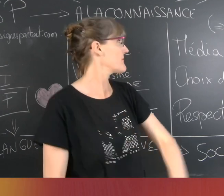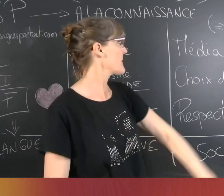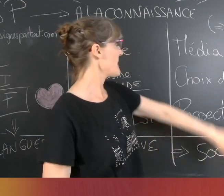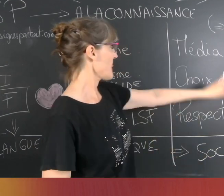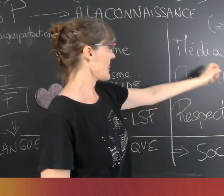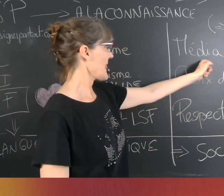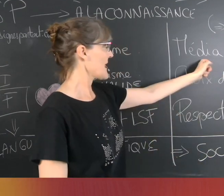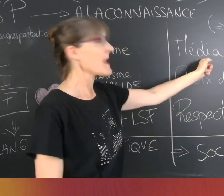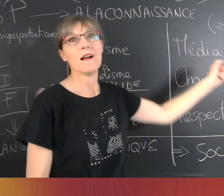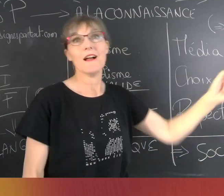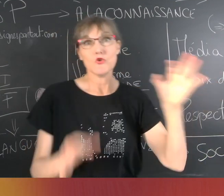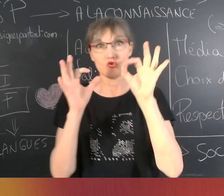social.